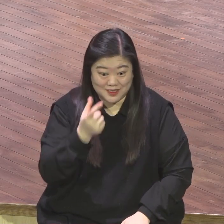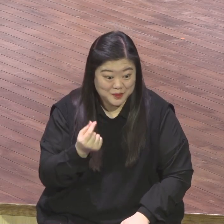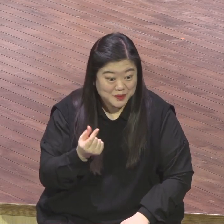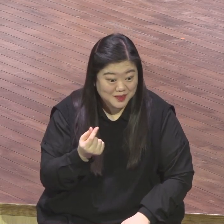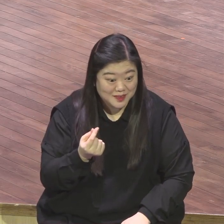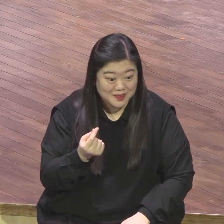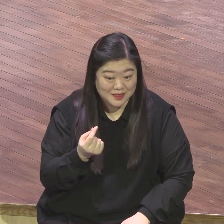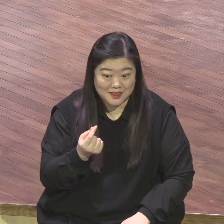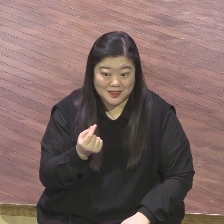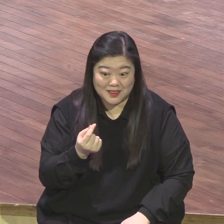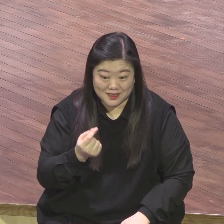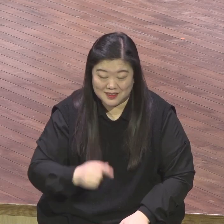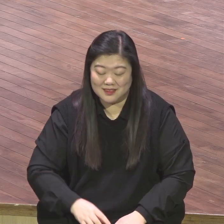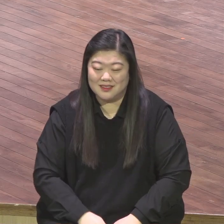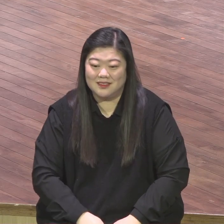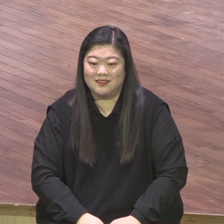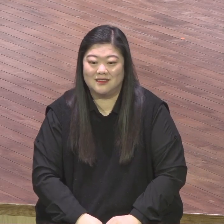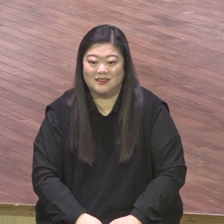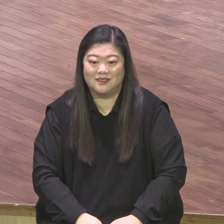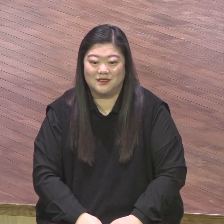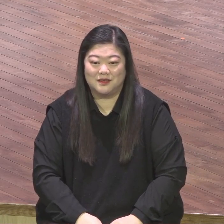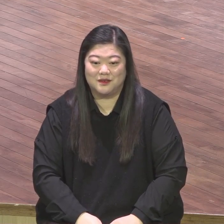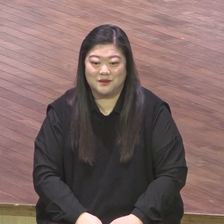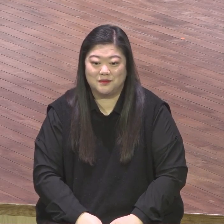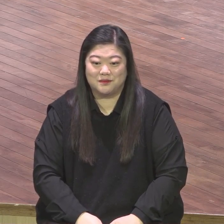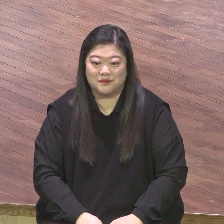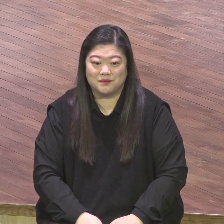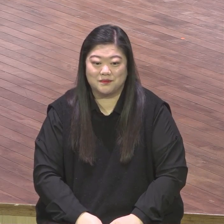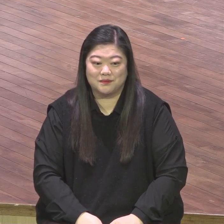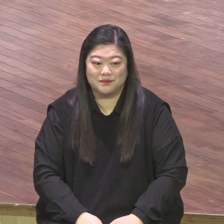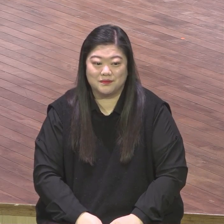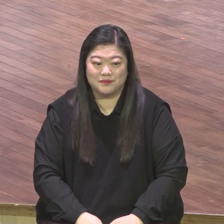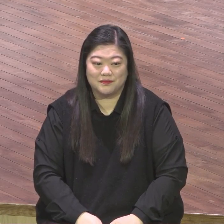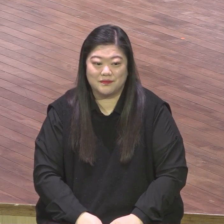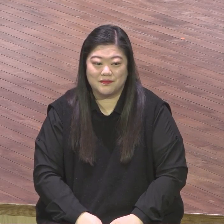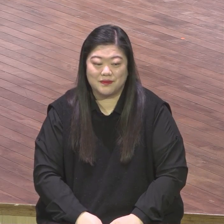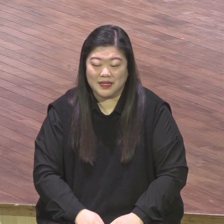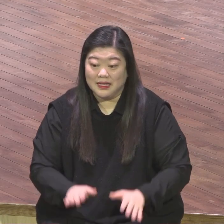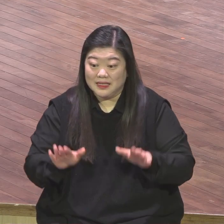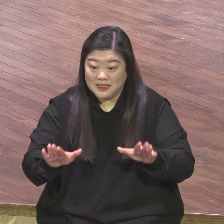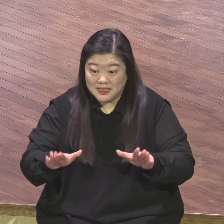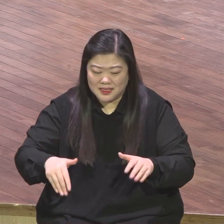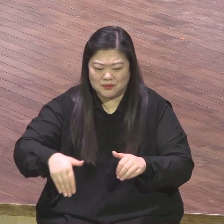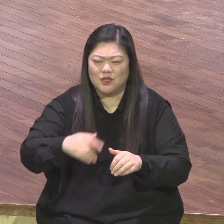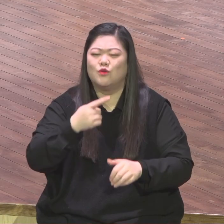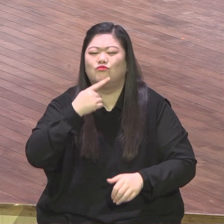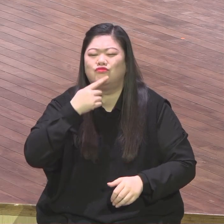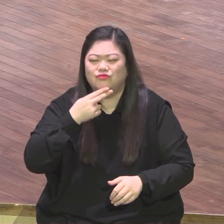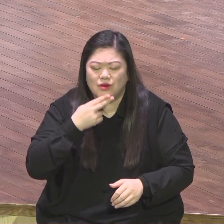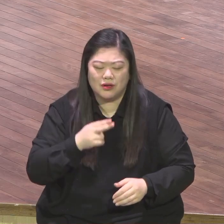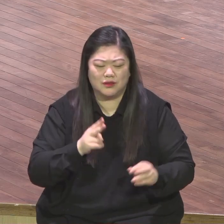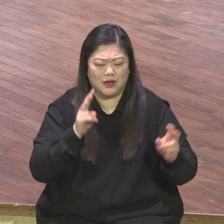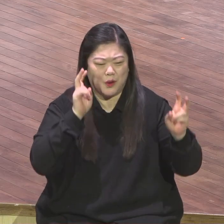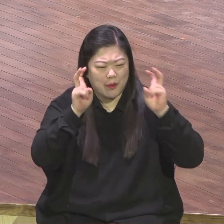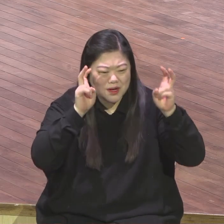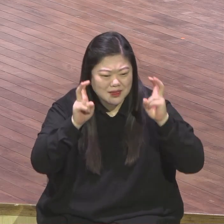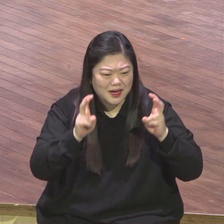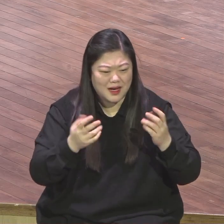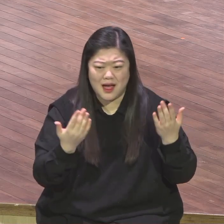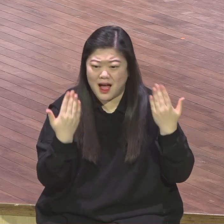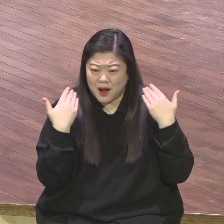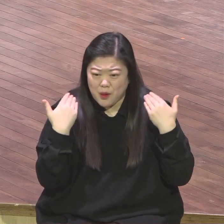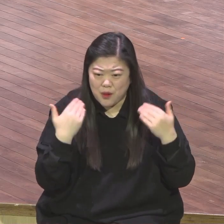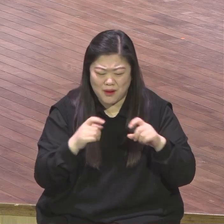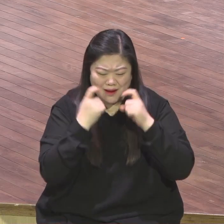주실까 기대를 해야 됩니다. 다양한 지금 나에게 문제와 이 사건에 대해서 하나님